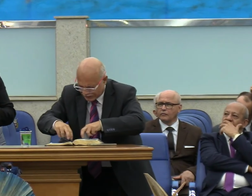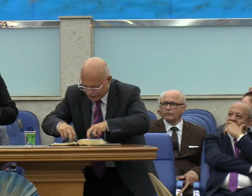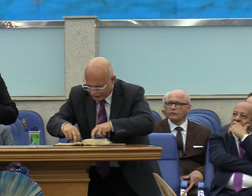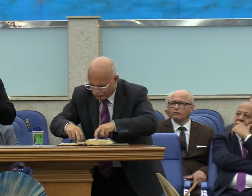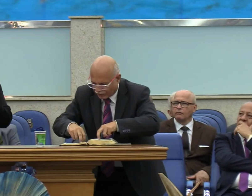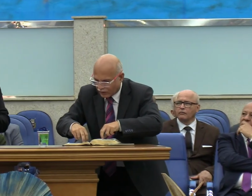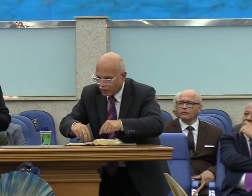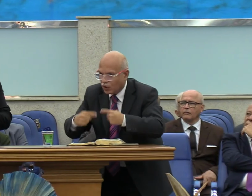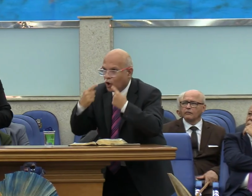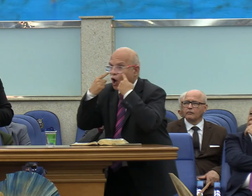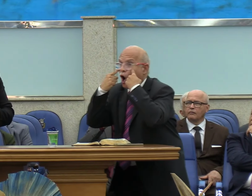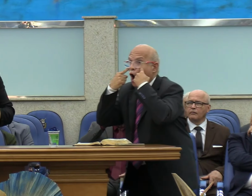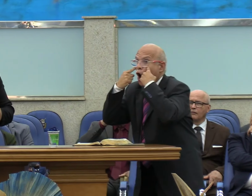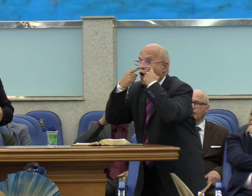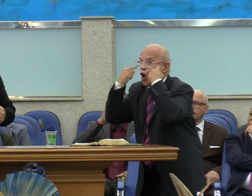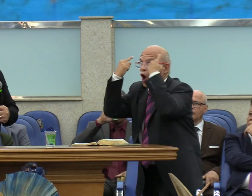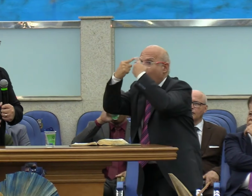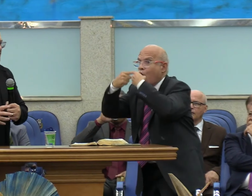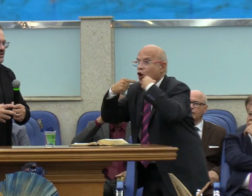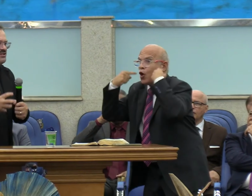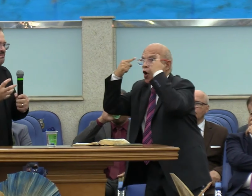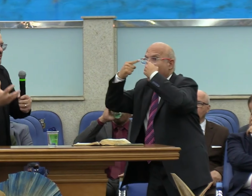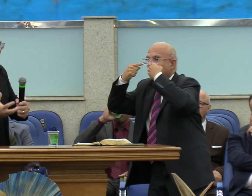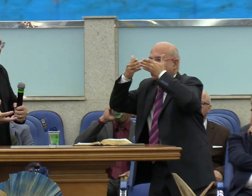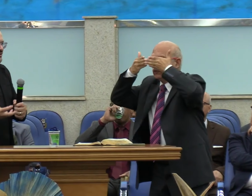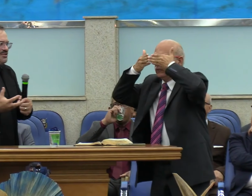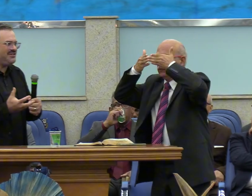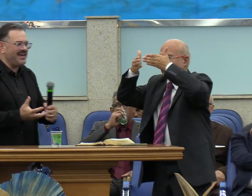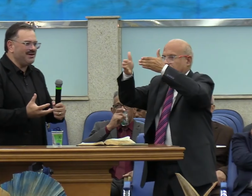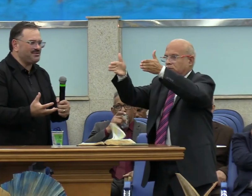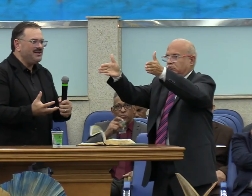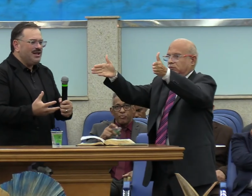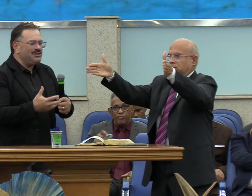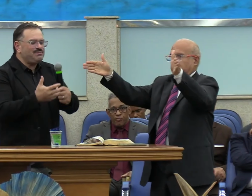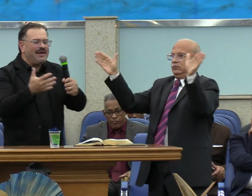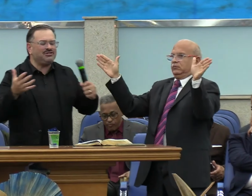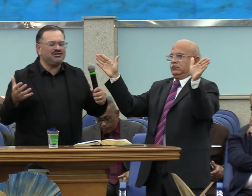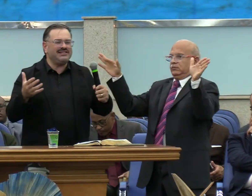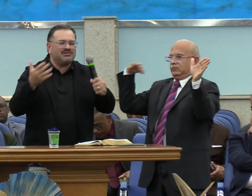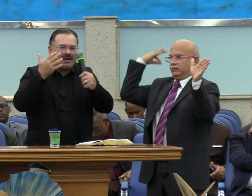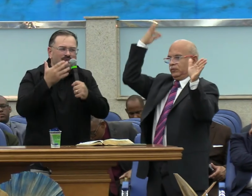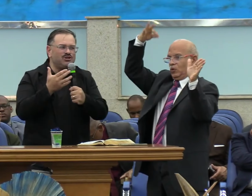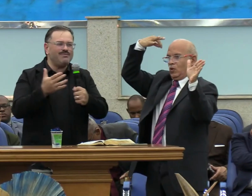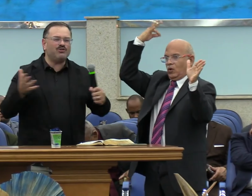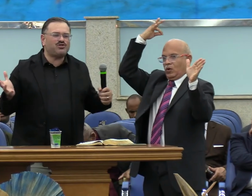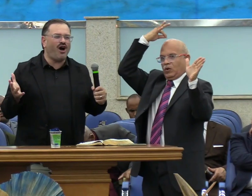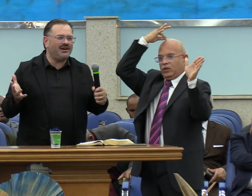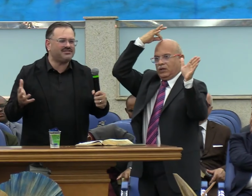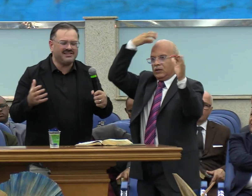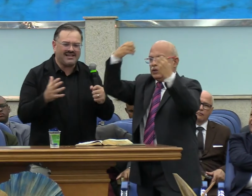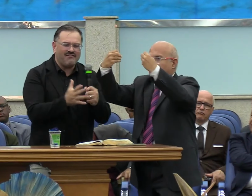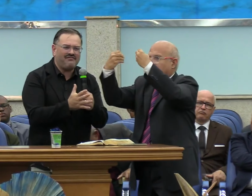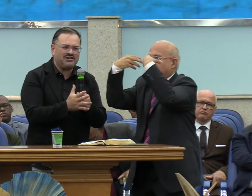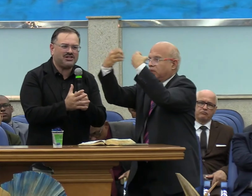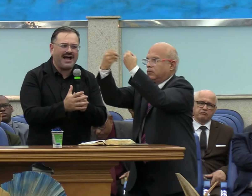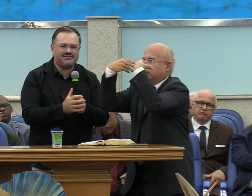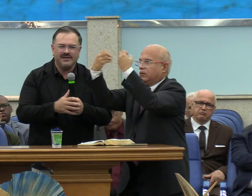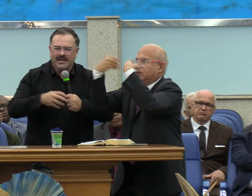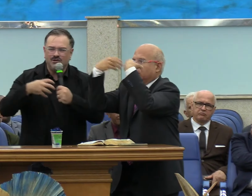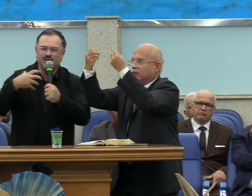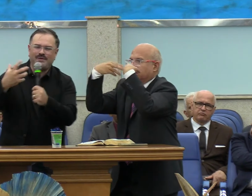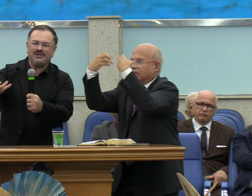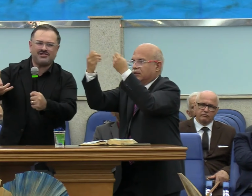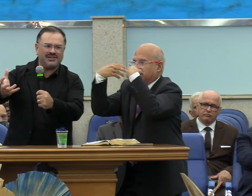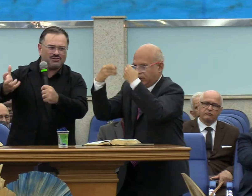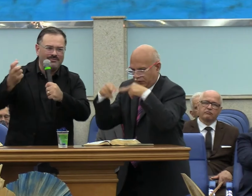oportunidade. Mas quem foi que me ensinou? O Espírito de Deus. O Espírito de Deus abriu os meus olhos que estavam fechados.